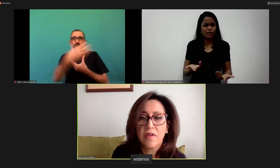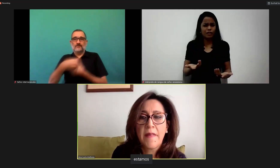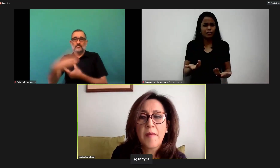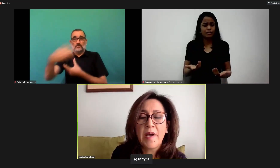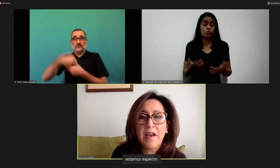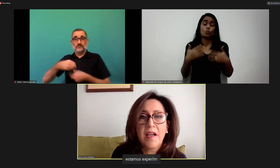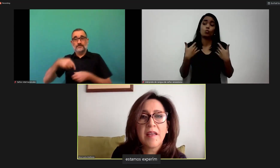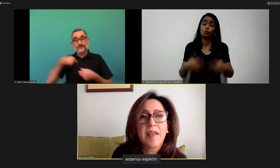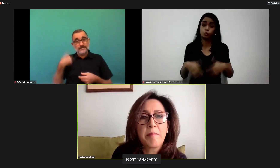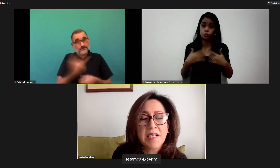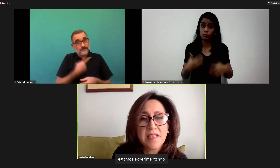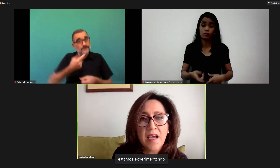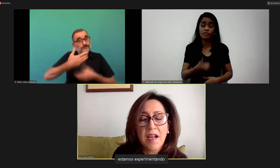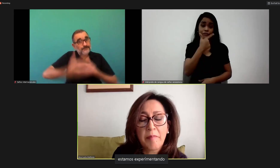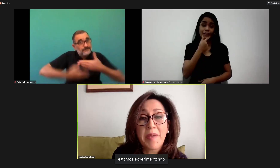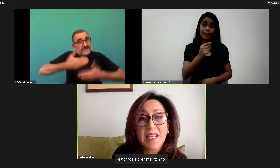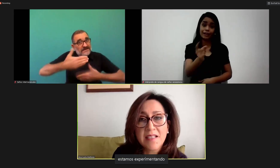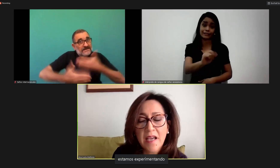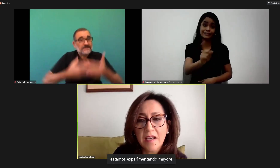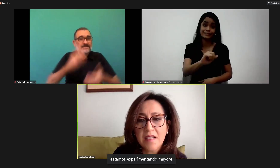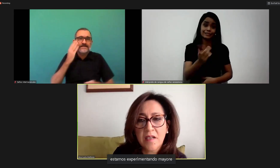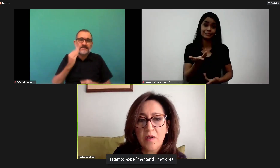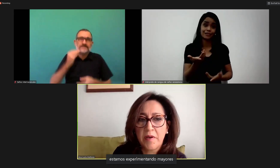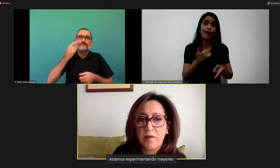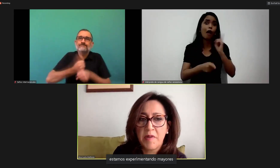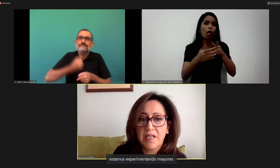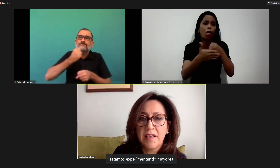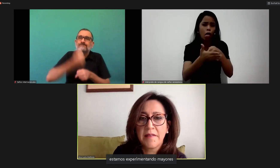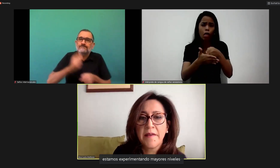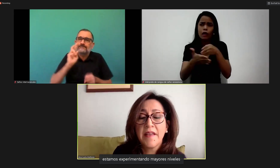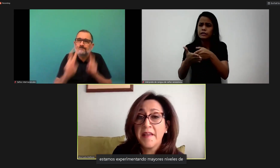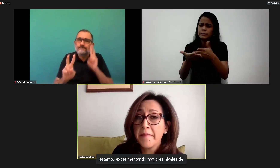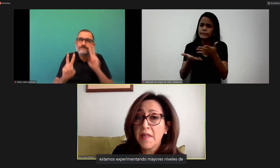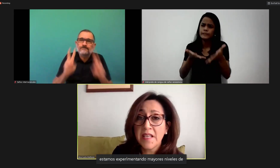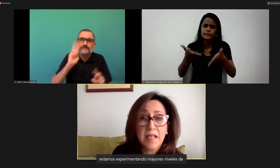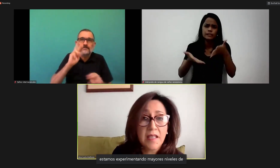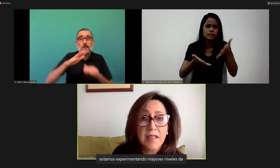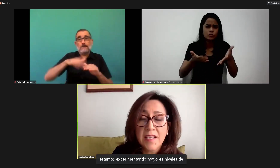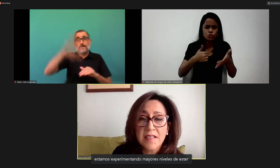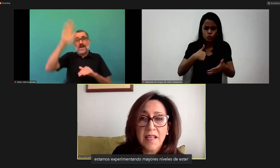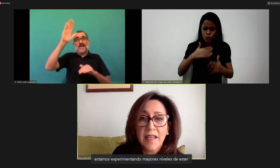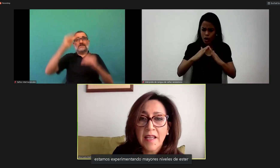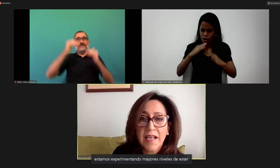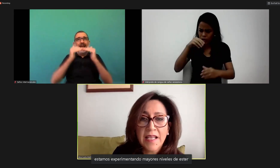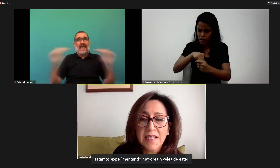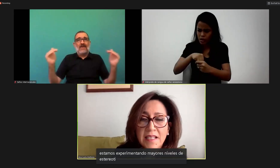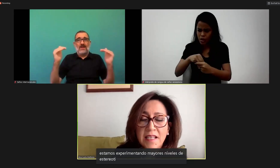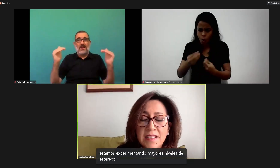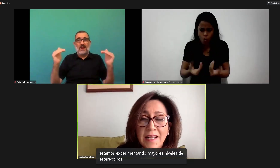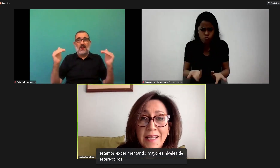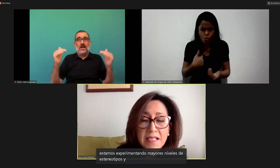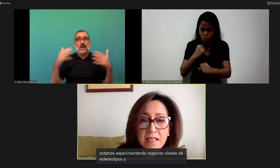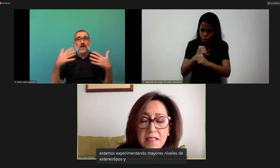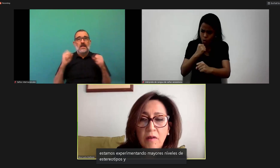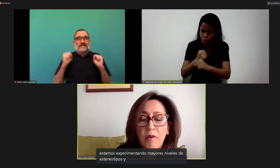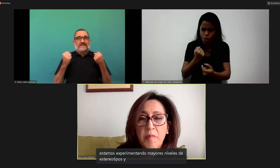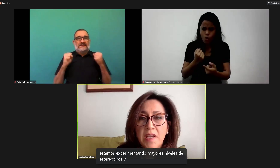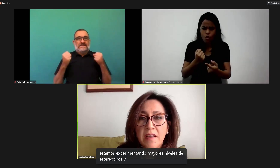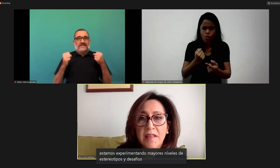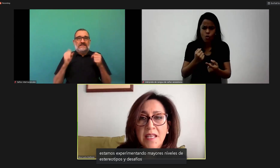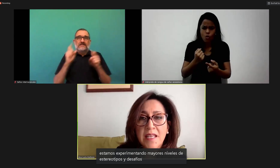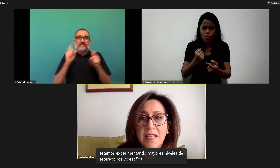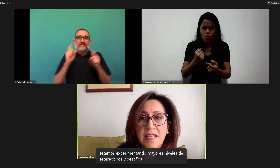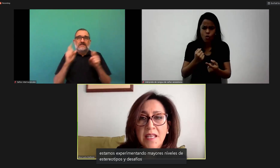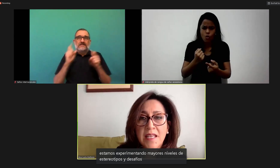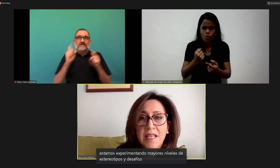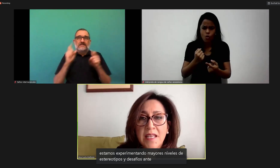desafíos para empezar a pensar en esta nueva normalidad. desde esta crisis